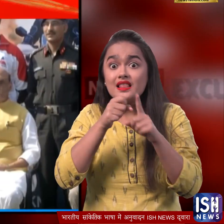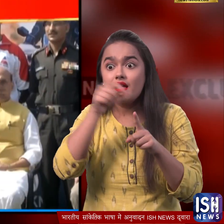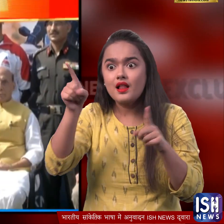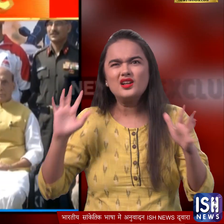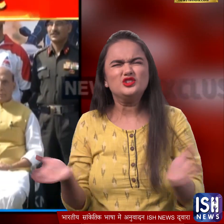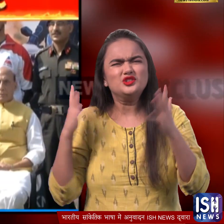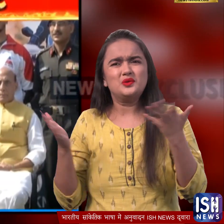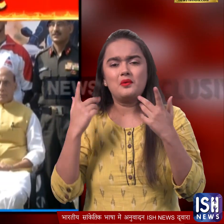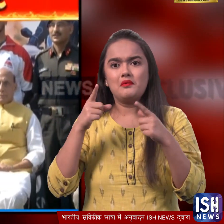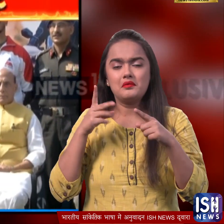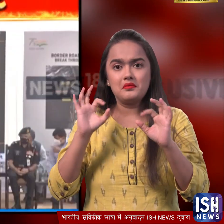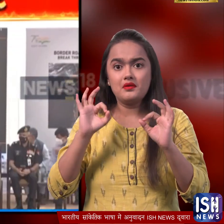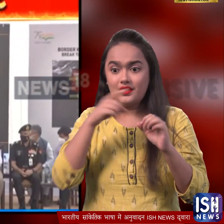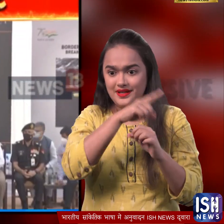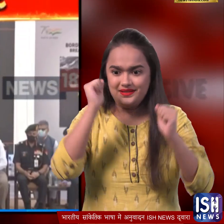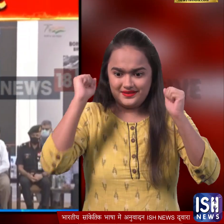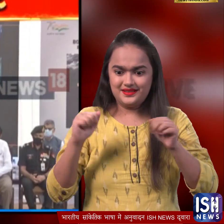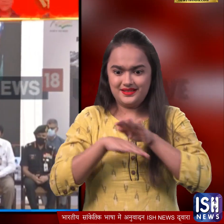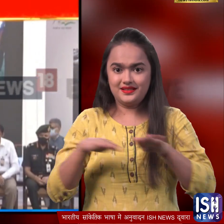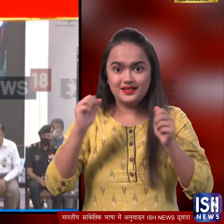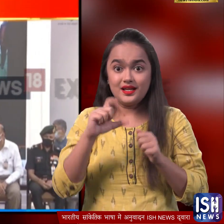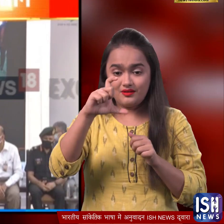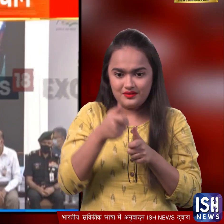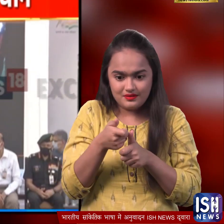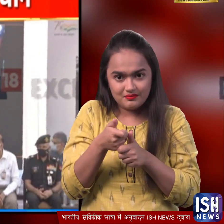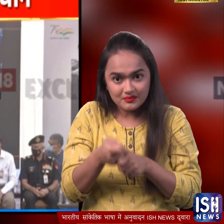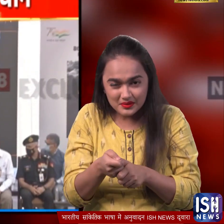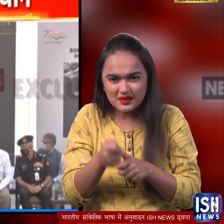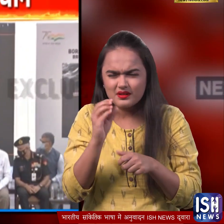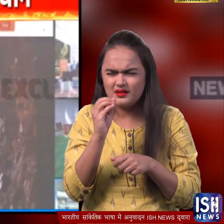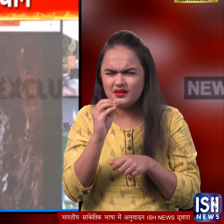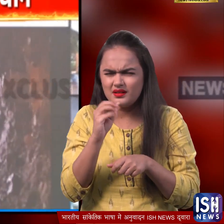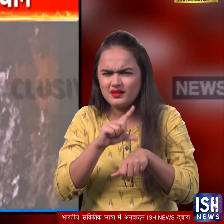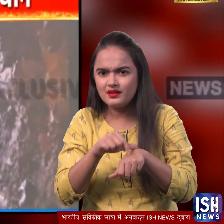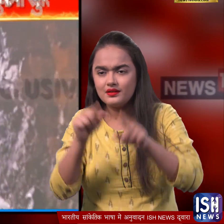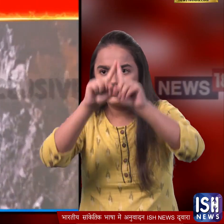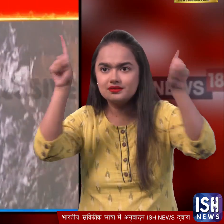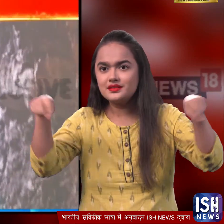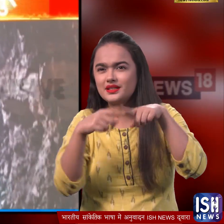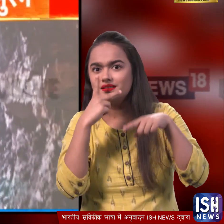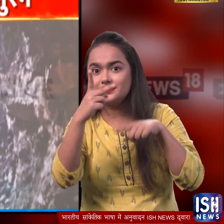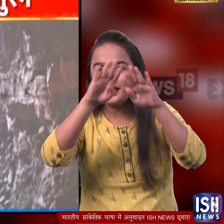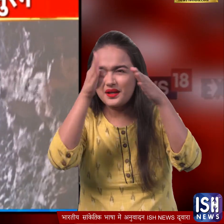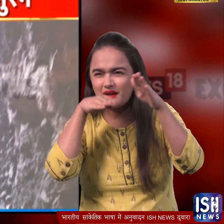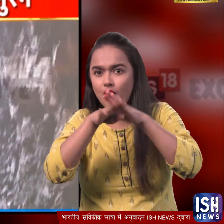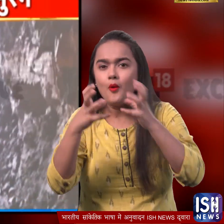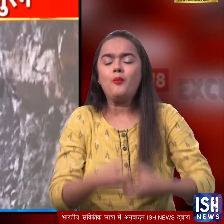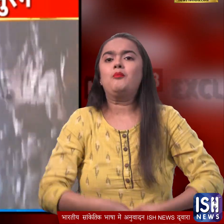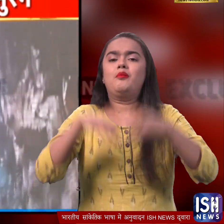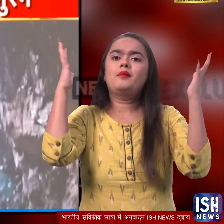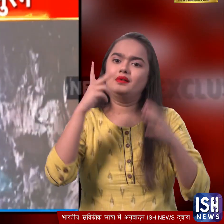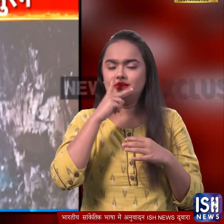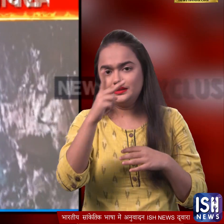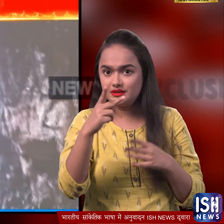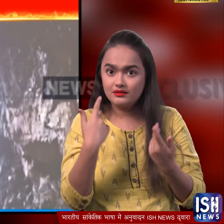में एक बड़ा कार्यक्रम रखा गया। मंच पर बैठे राजनाथ सिंह ने रिमोट का एक बटन दबाया। थोड़ी देर बाद स्क्रीन पर एक सुरंग के अंदर हुए धमाके